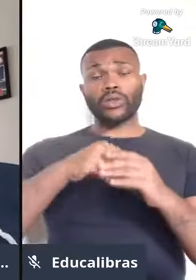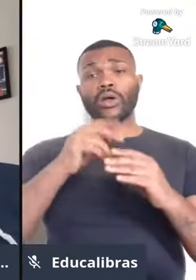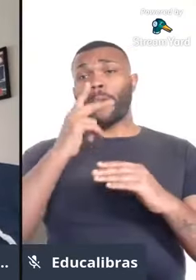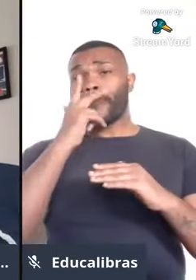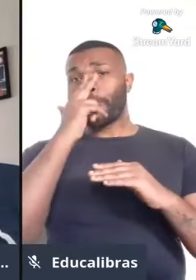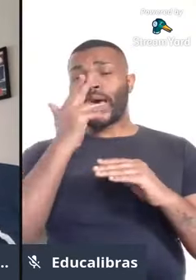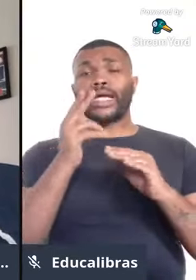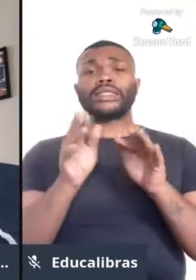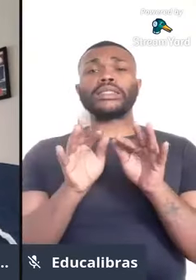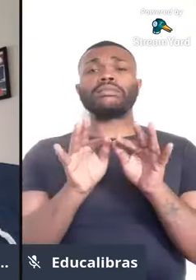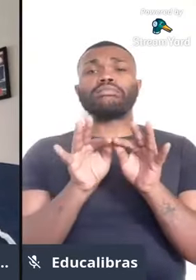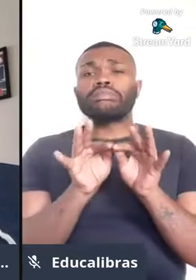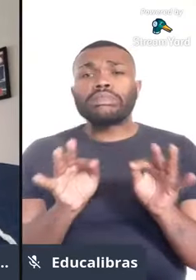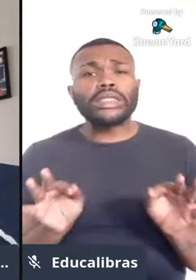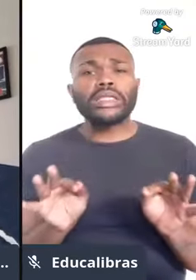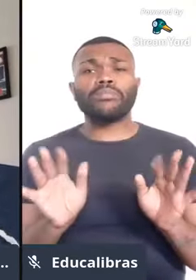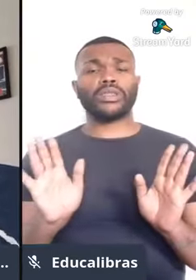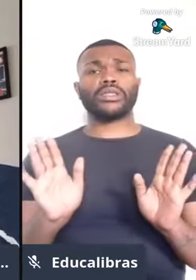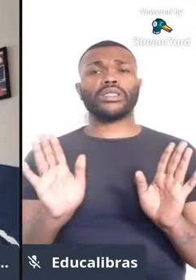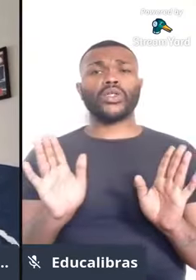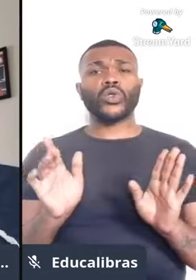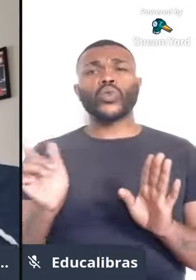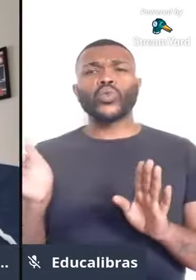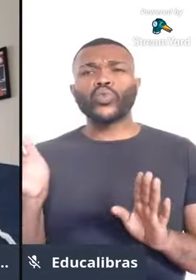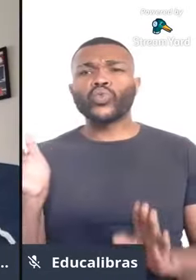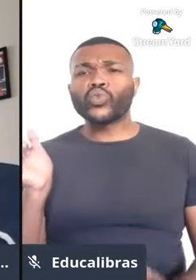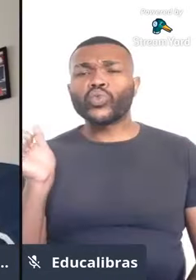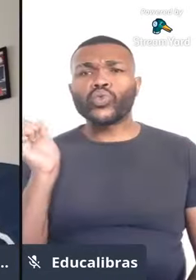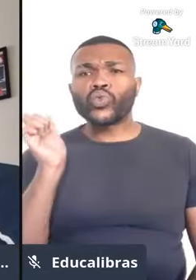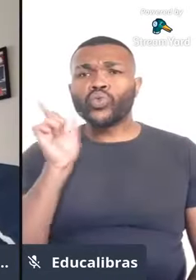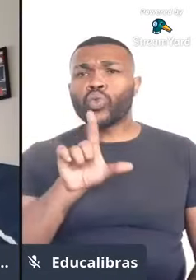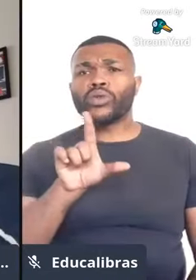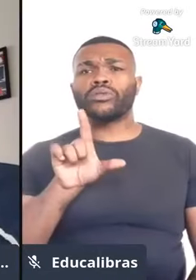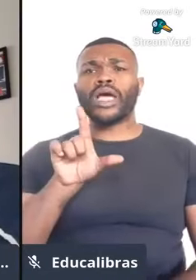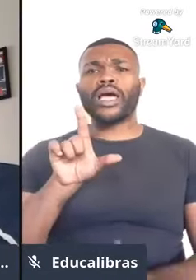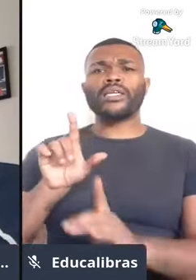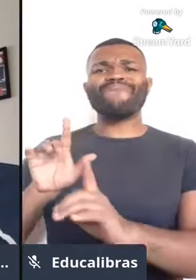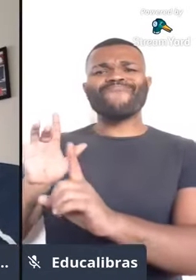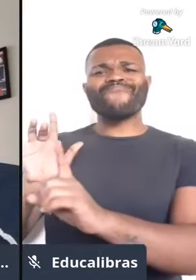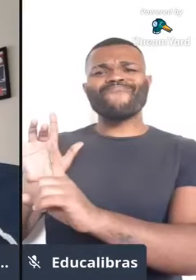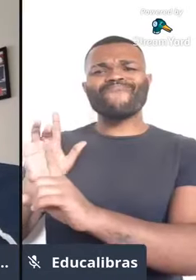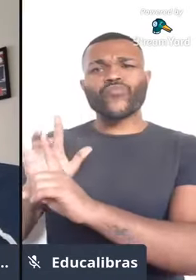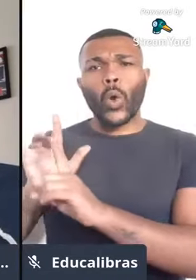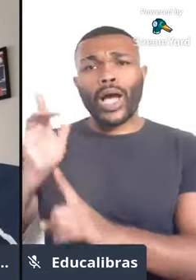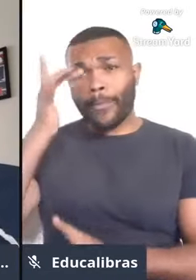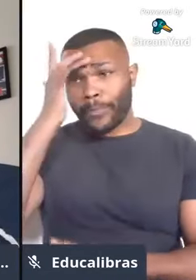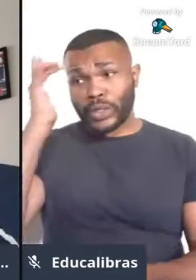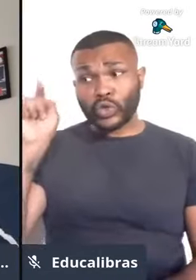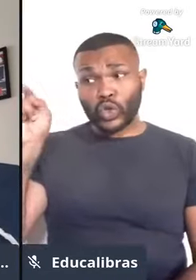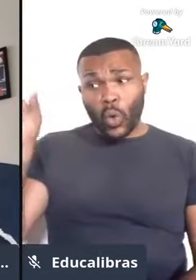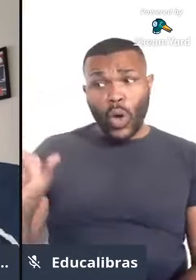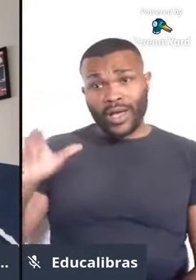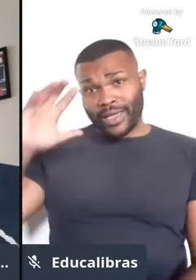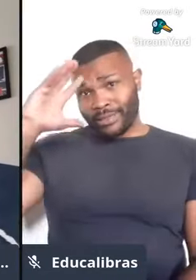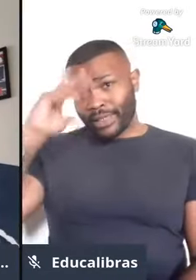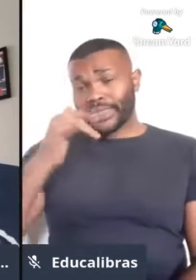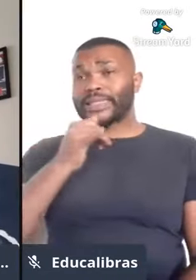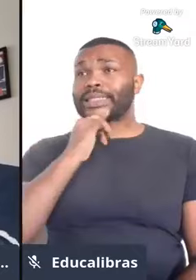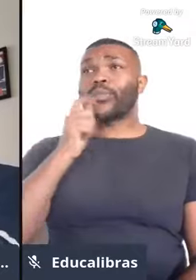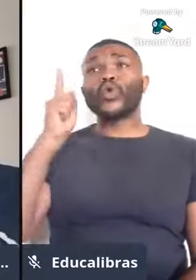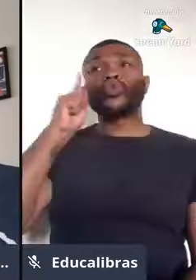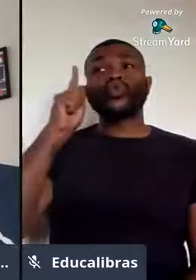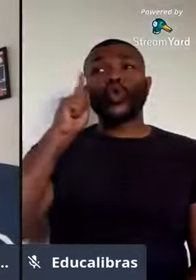gente não atinge diretamente quem é de decisão. A gente não está lá todo dia para falar, olha, tem uma pauta bacana aqui que